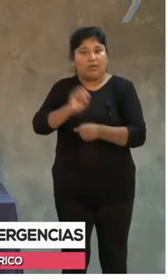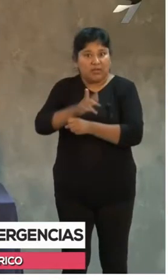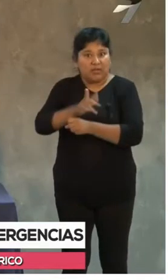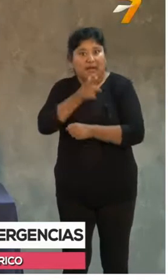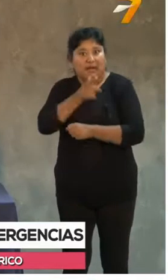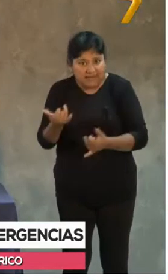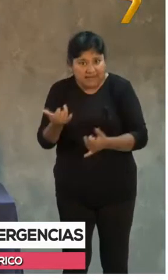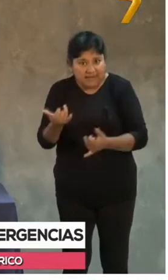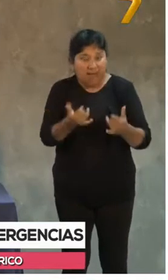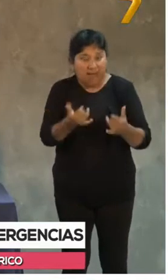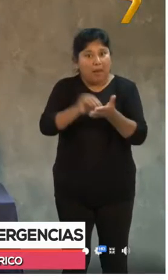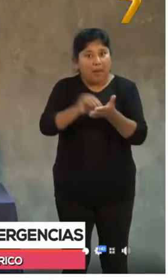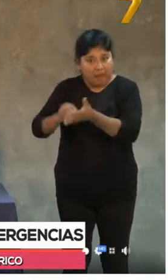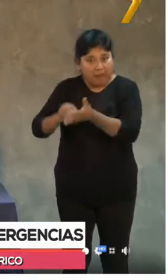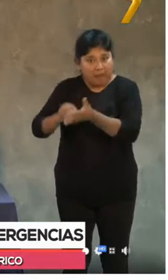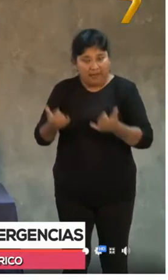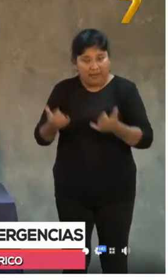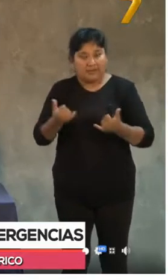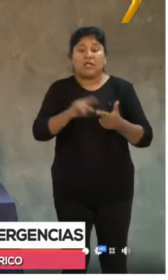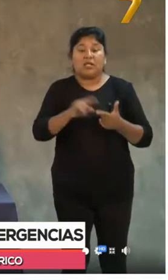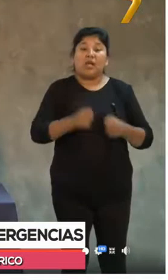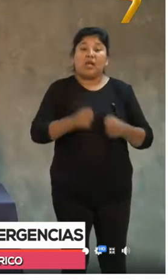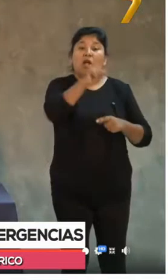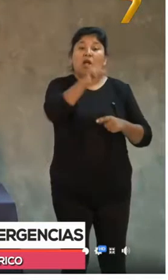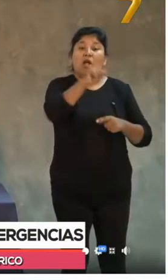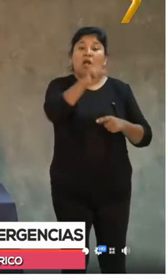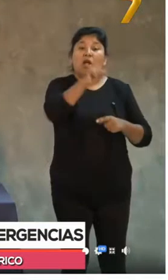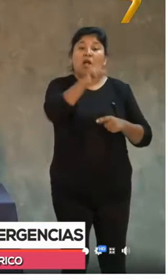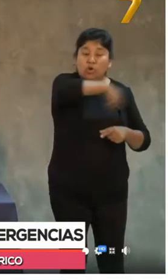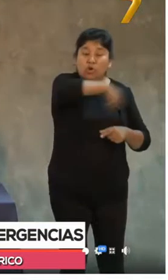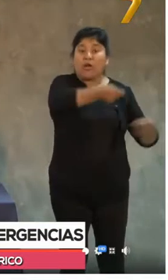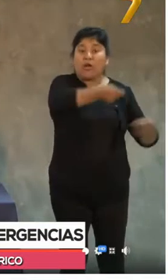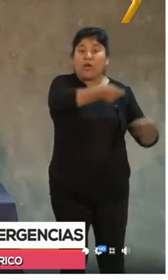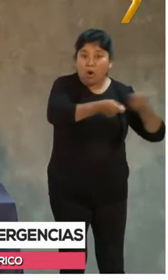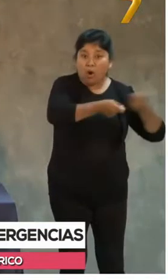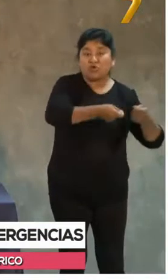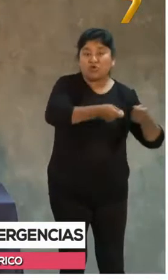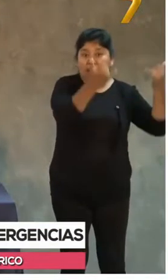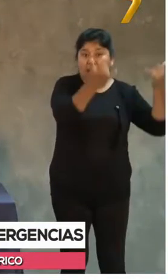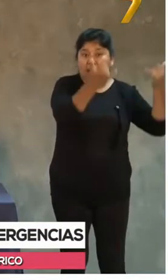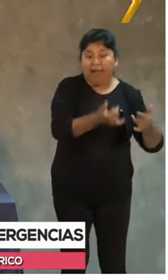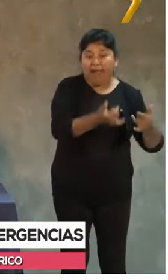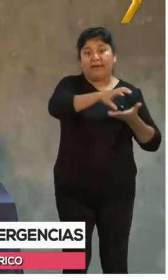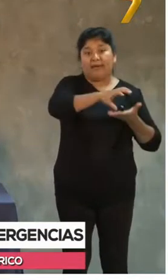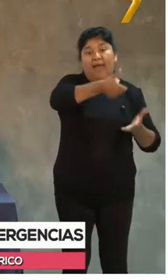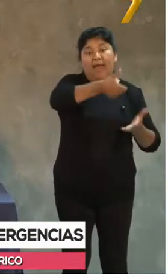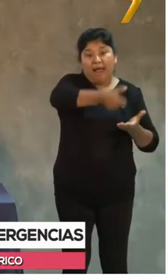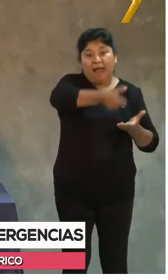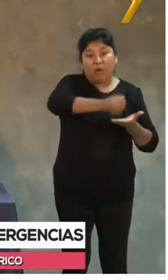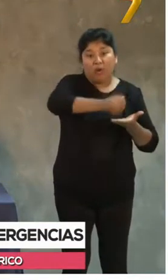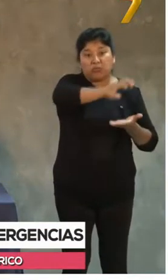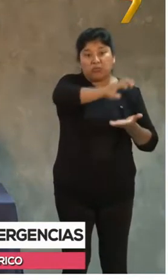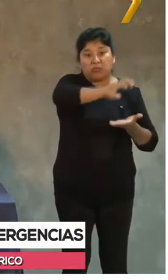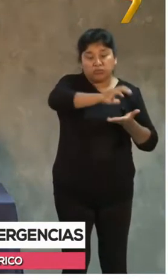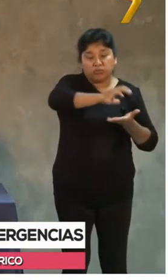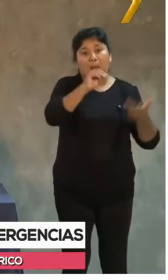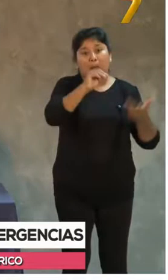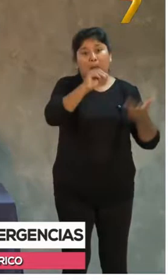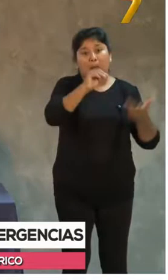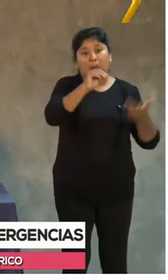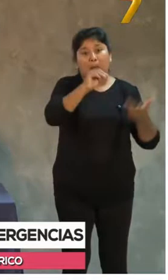garantiza el abastecimiento de alcohol en gel o alcohol común, alta demanda y los altos precios. Con respecto a